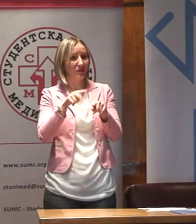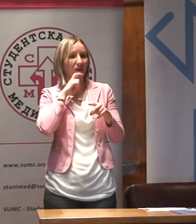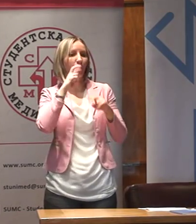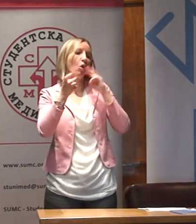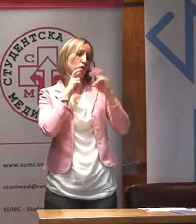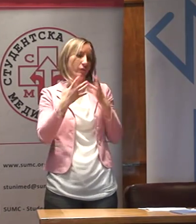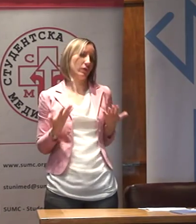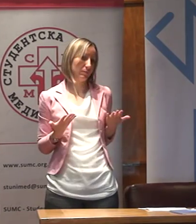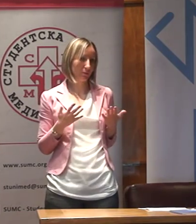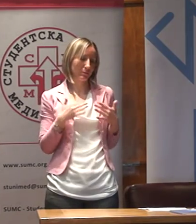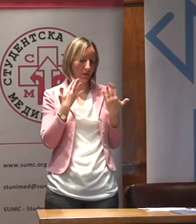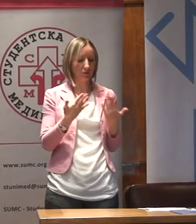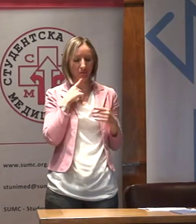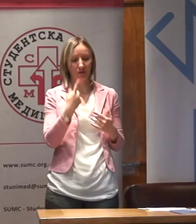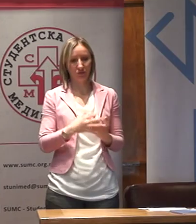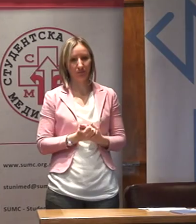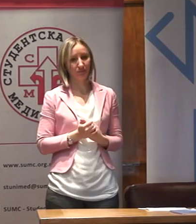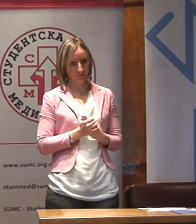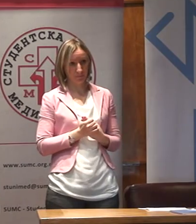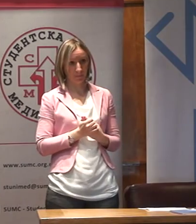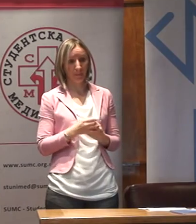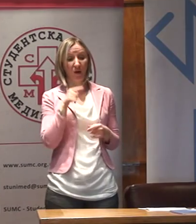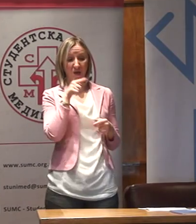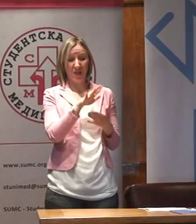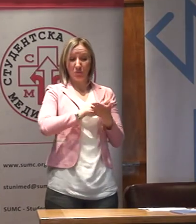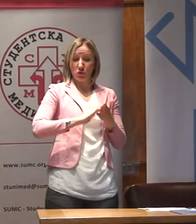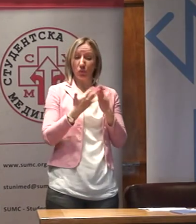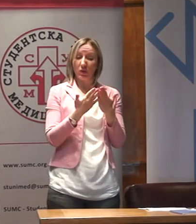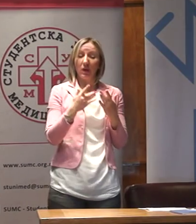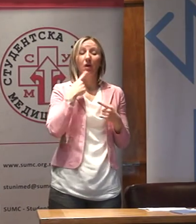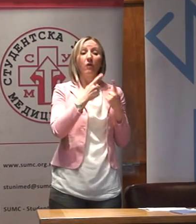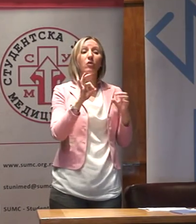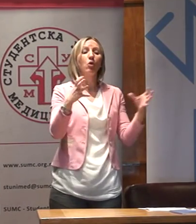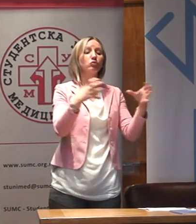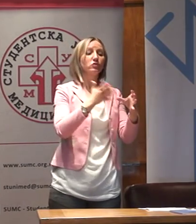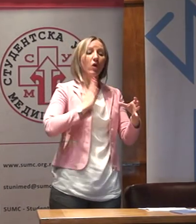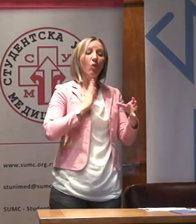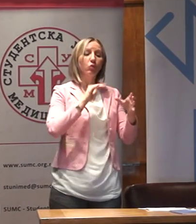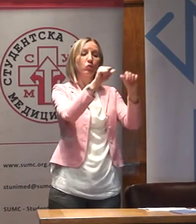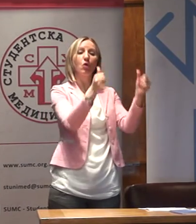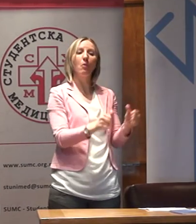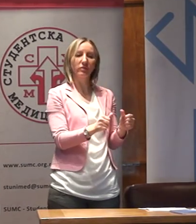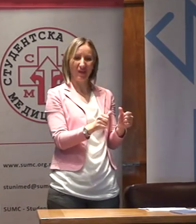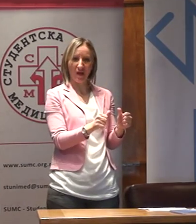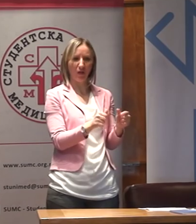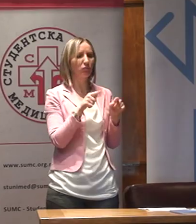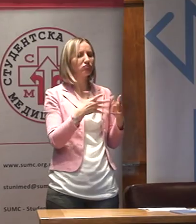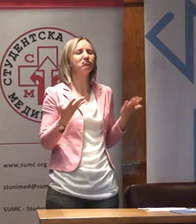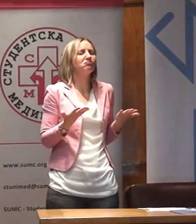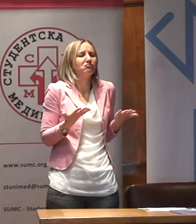upravo se bavi tim odgovorima na ta pitanja. Na početku knjige govorimo